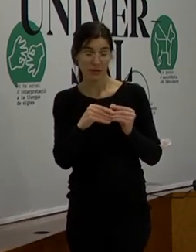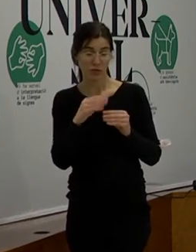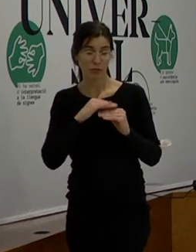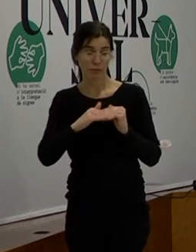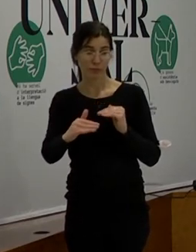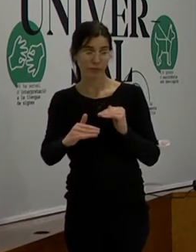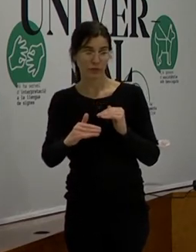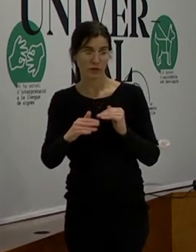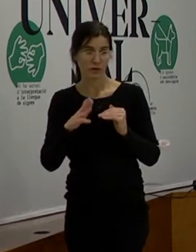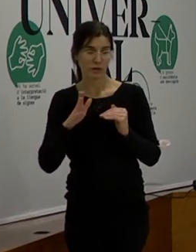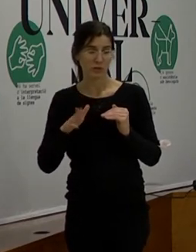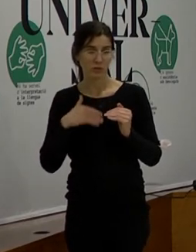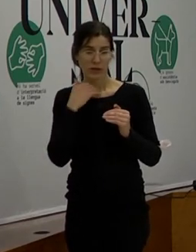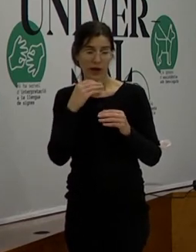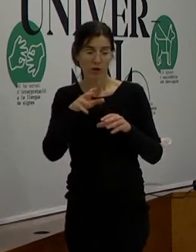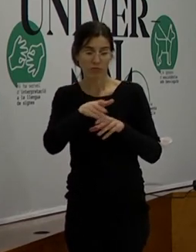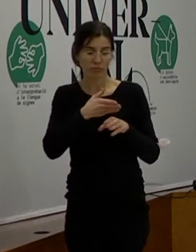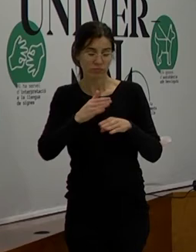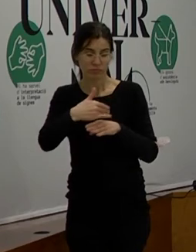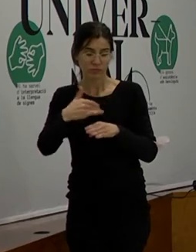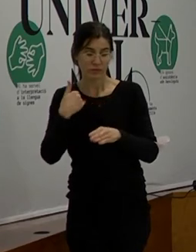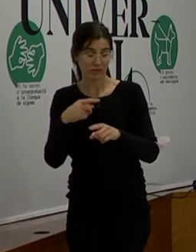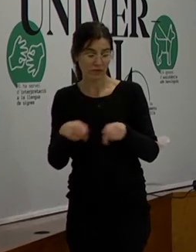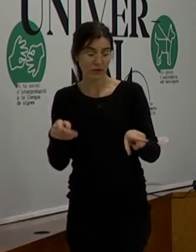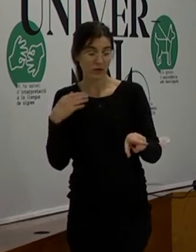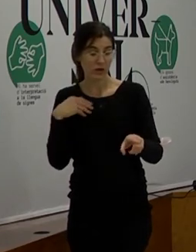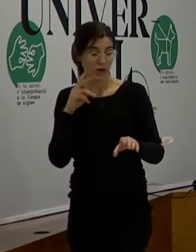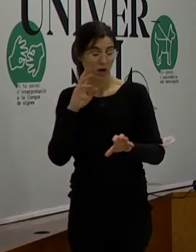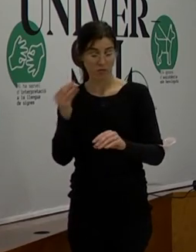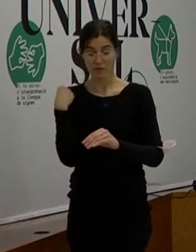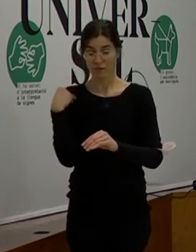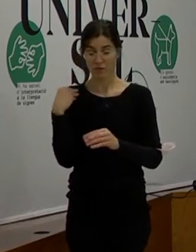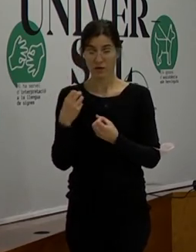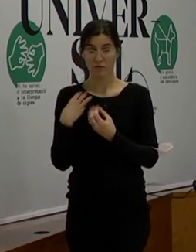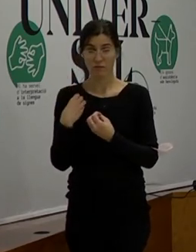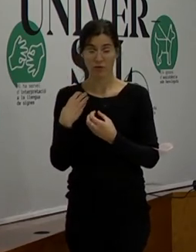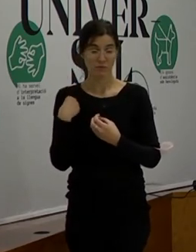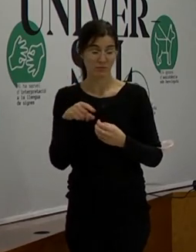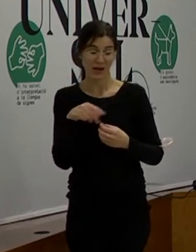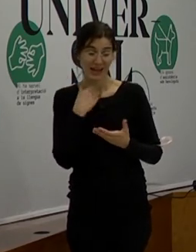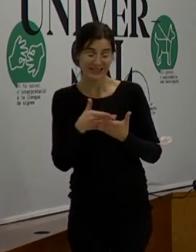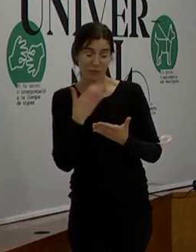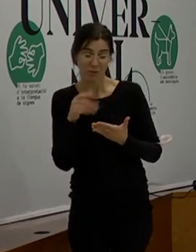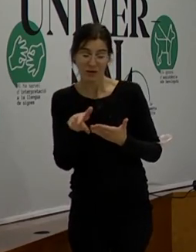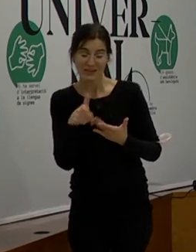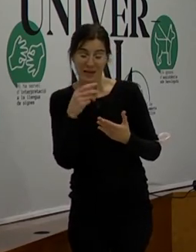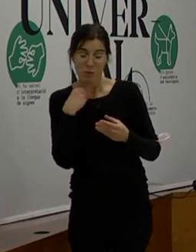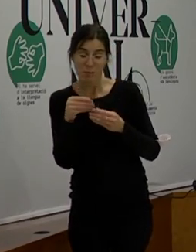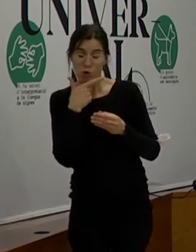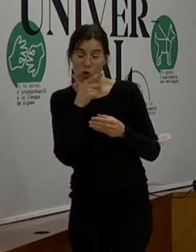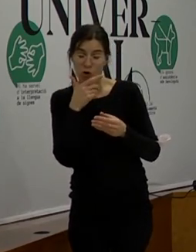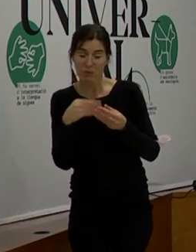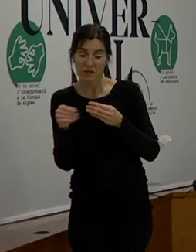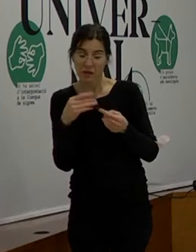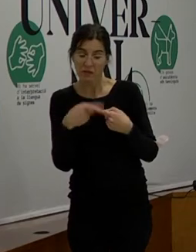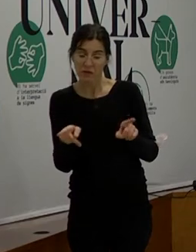el fas un despiece diferent i estàs indicant, inclús si m'apures, aquesta peça d'un altre material i color no